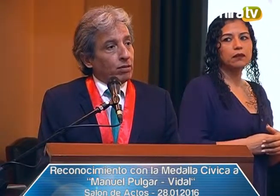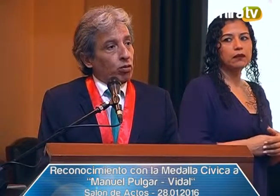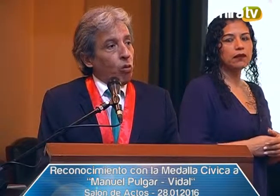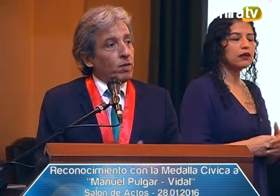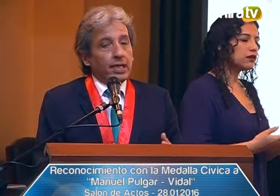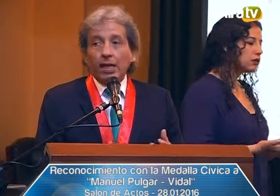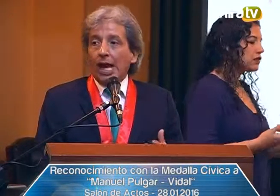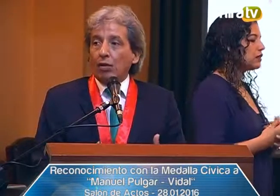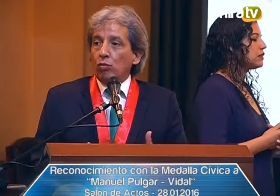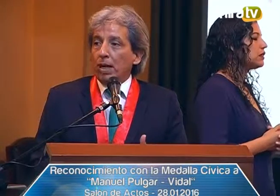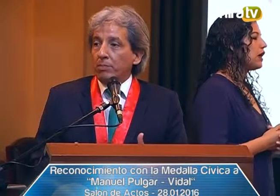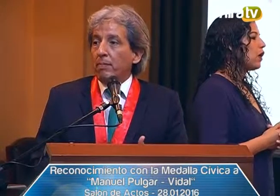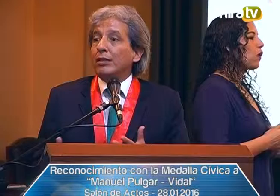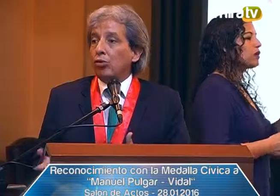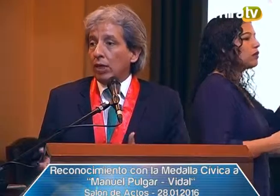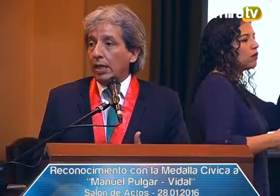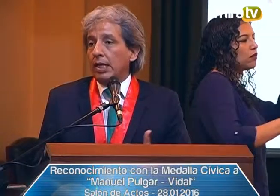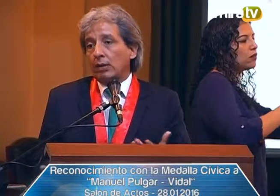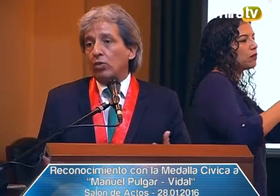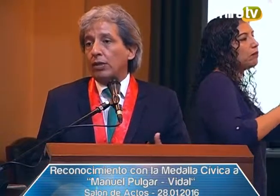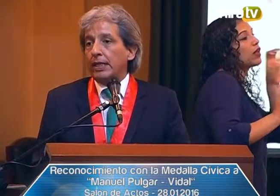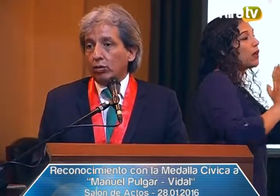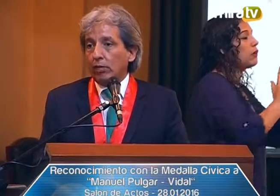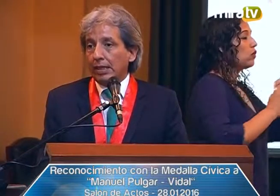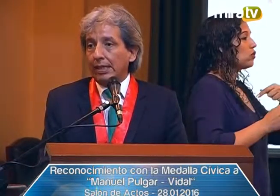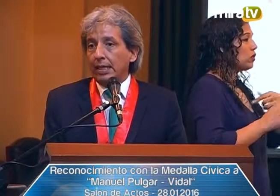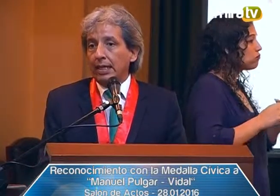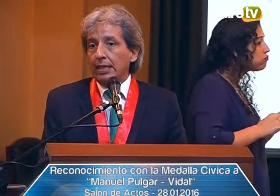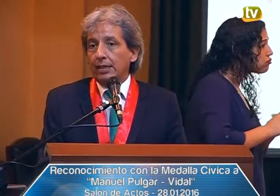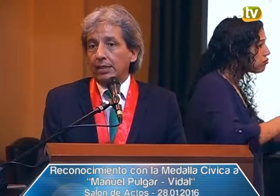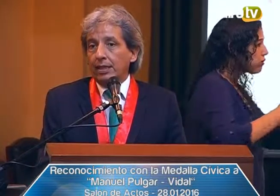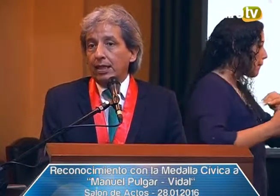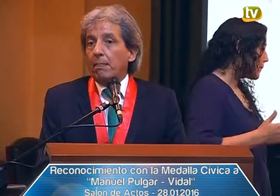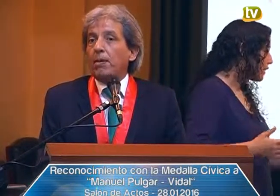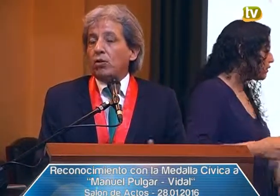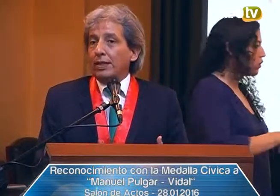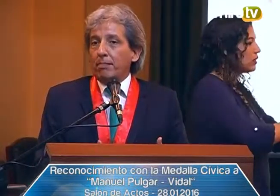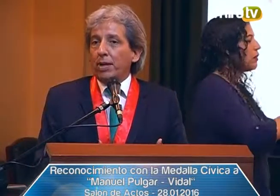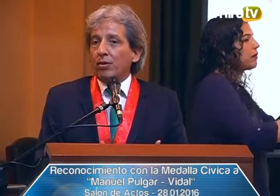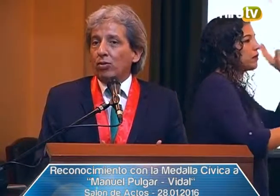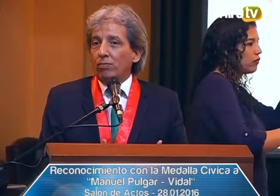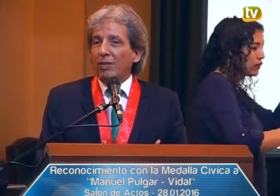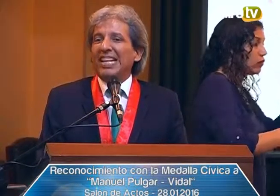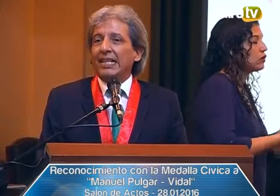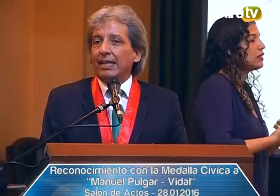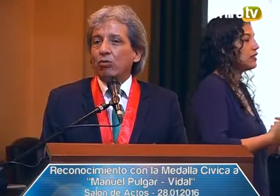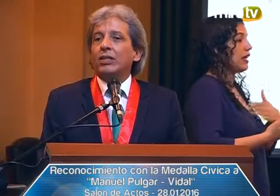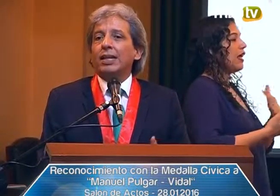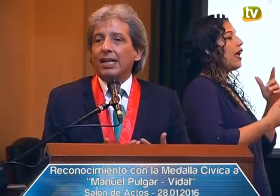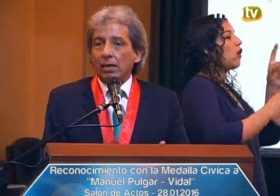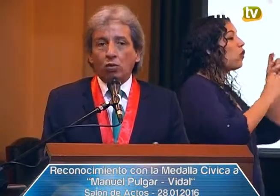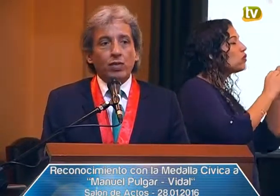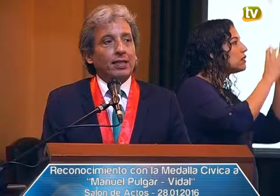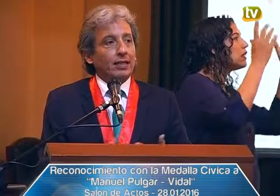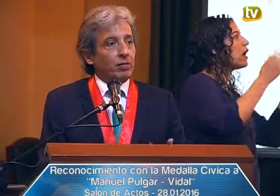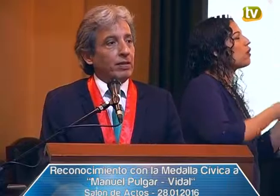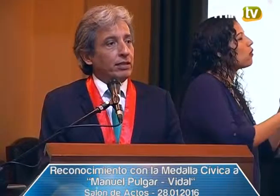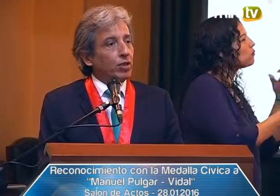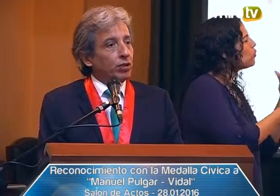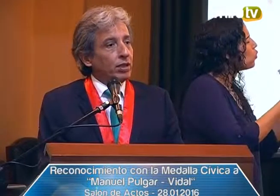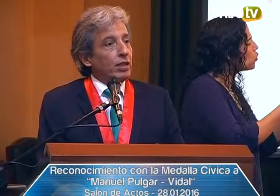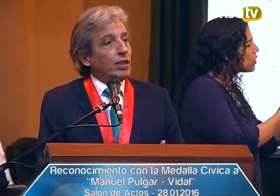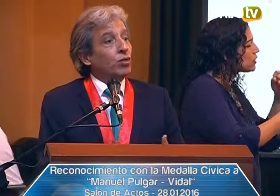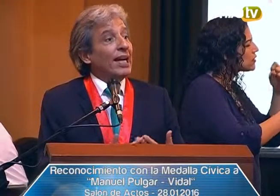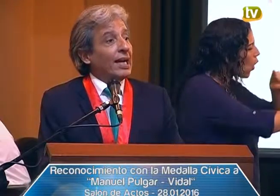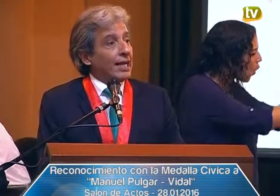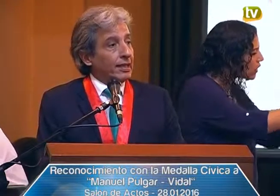lo tanto, obliga a tomarme más horas de las que uno debiera tomarse en el día. Pero, sin embargo, me genera un relajo, una